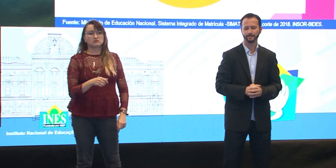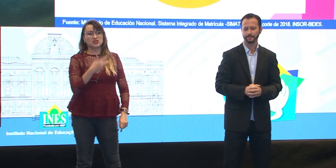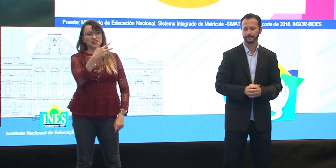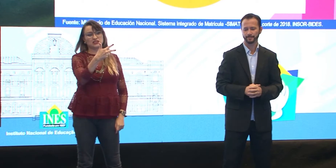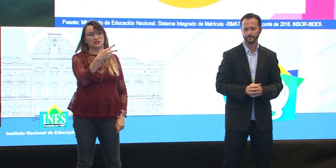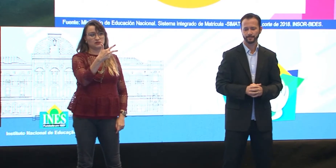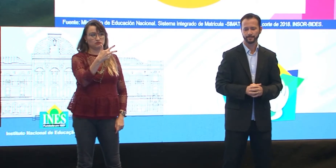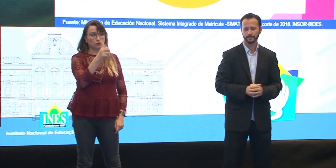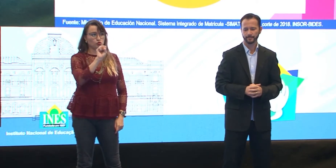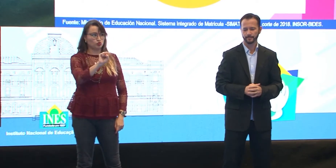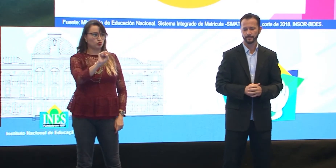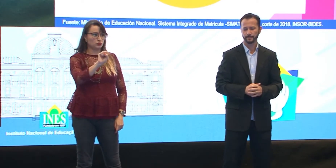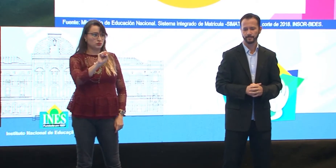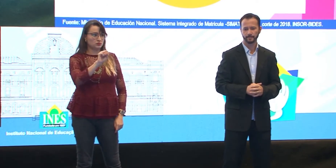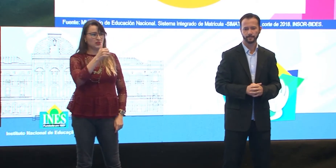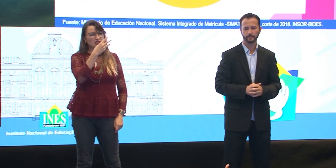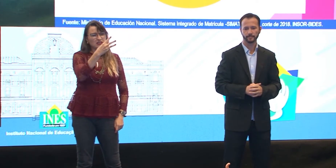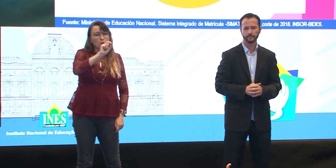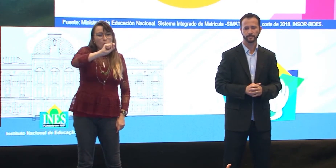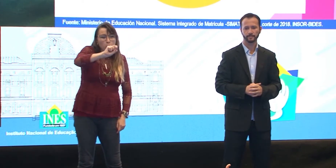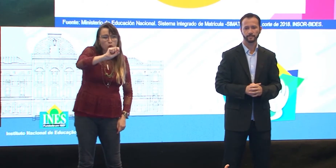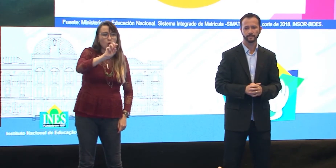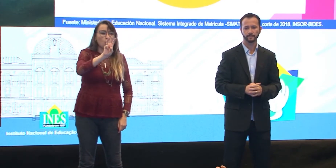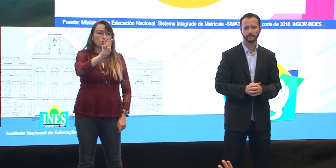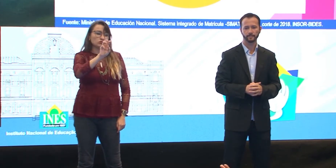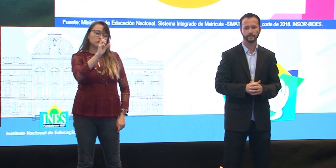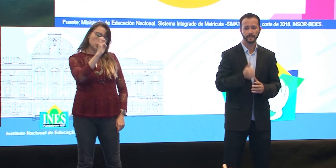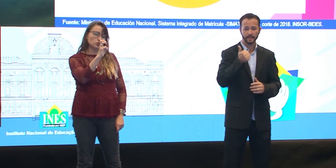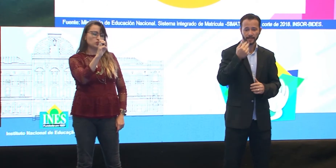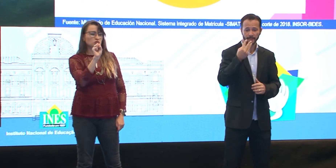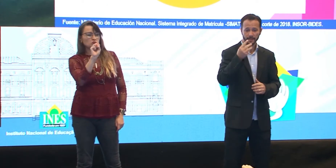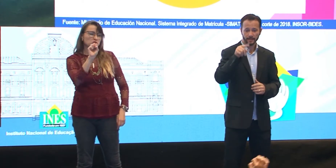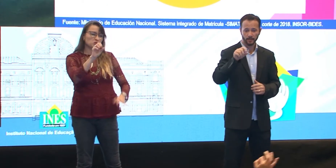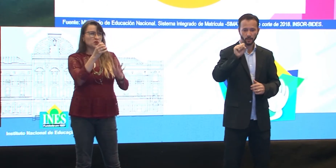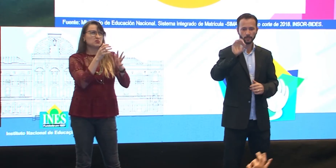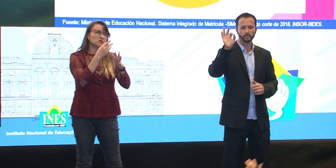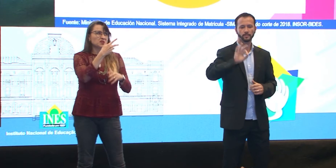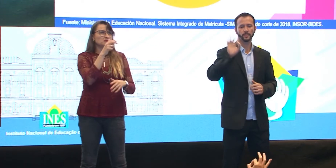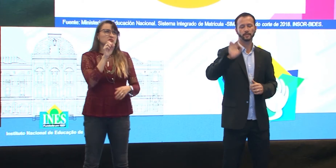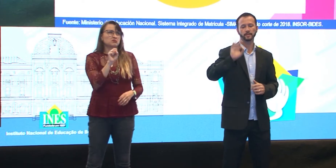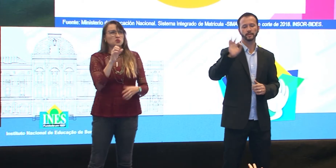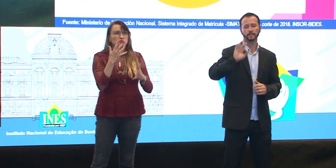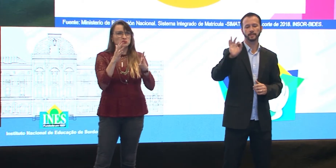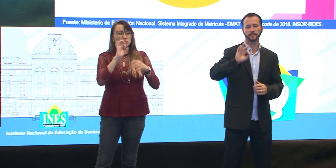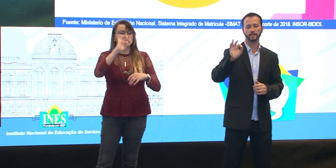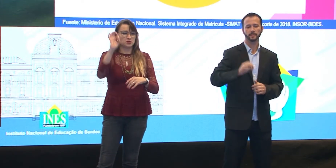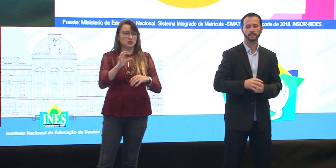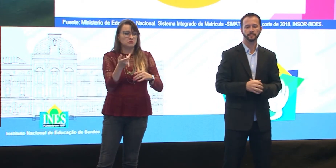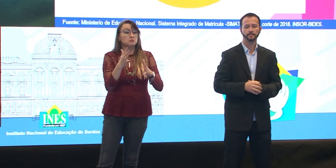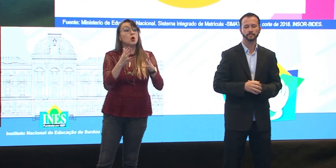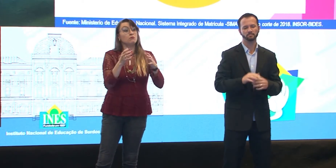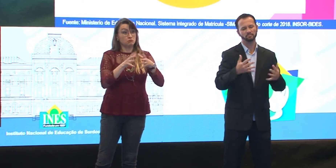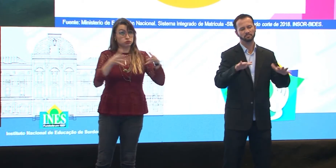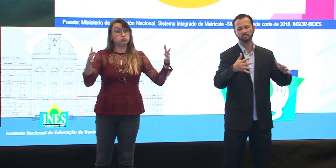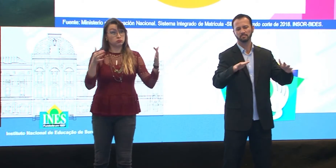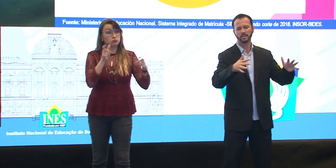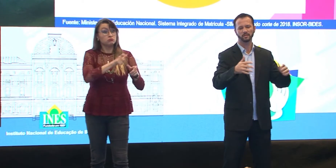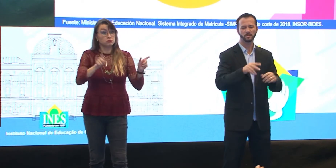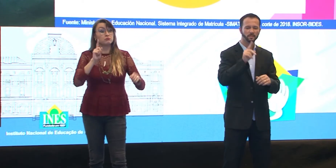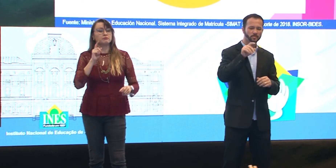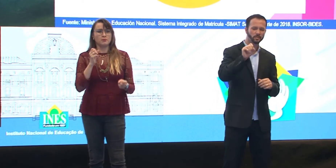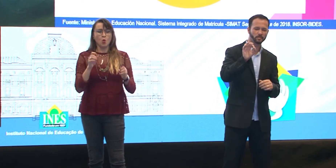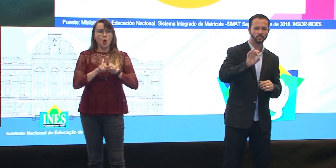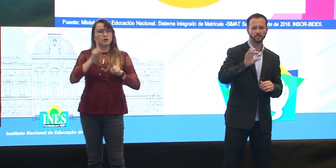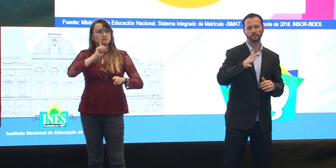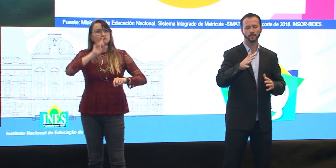superior, nessa outra etapa de escolarização, que compõe 3,8% dos alunos que estão